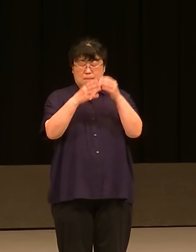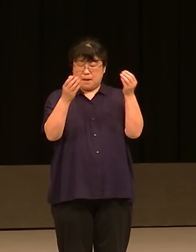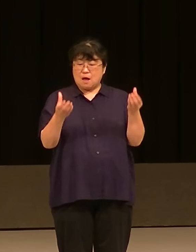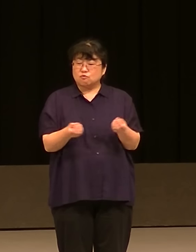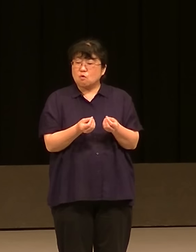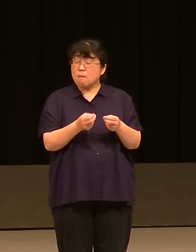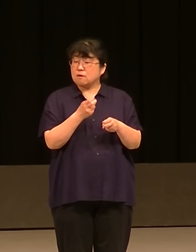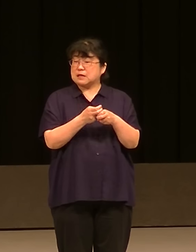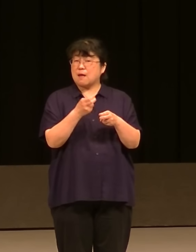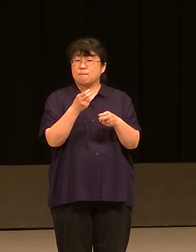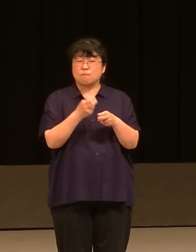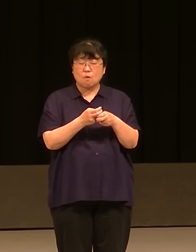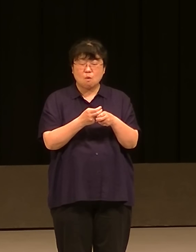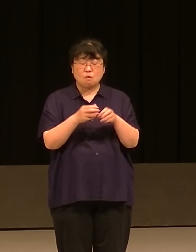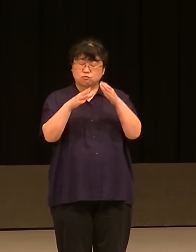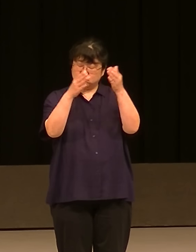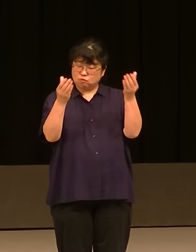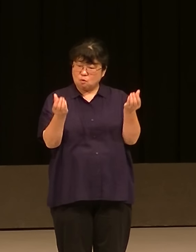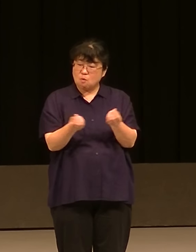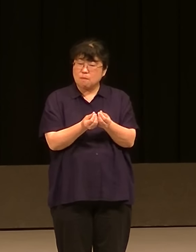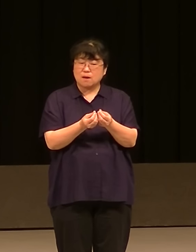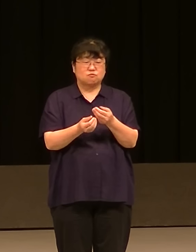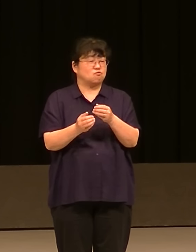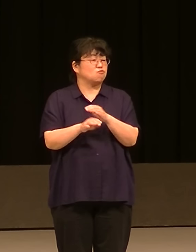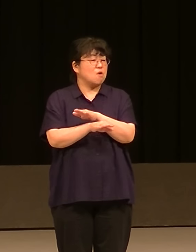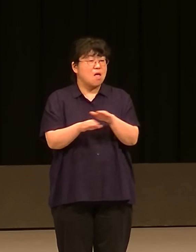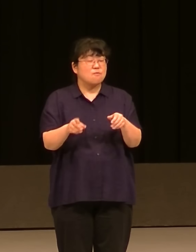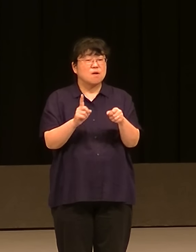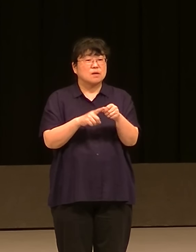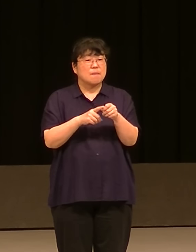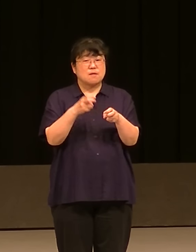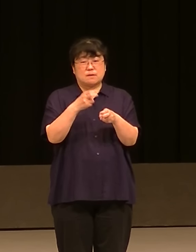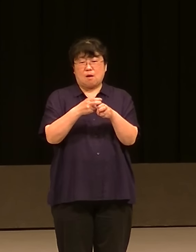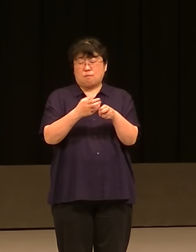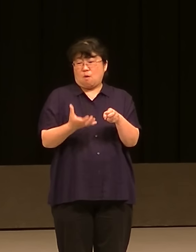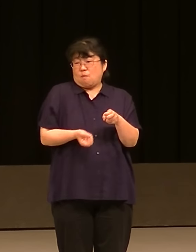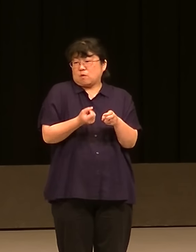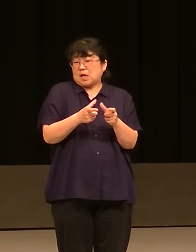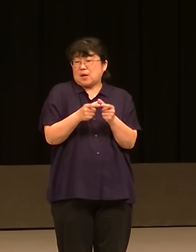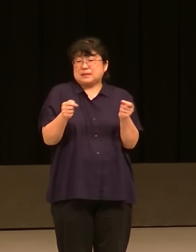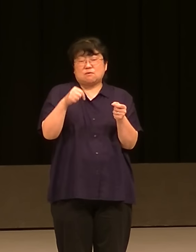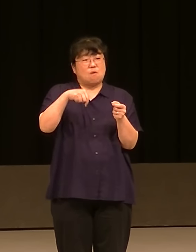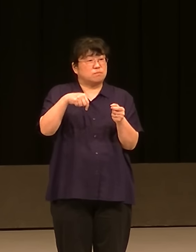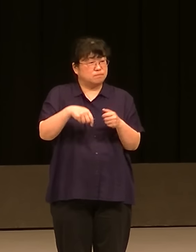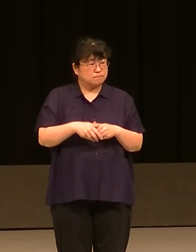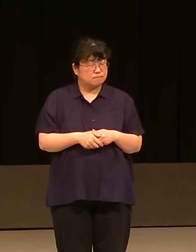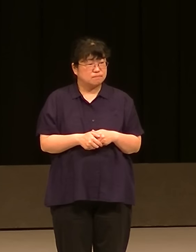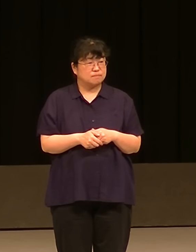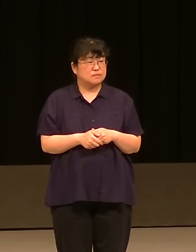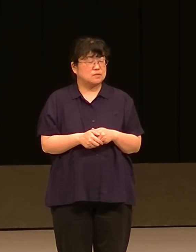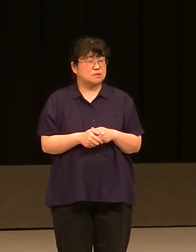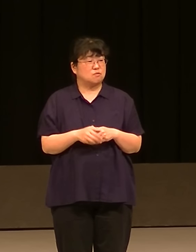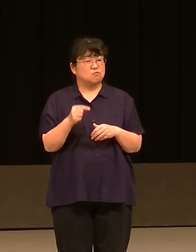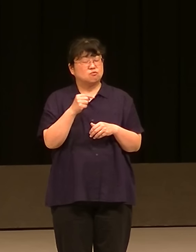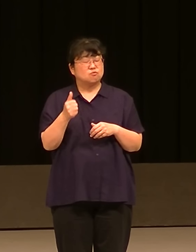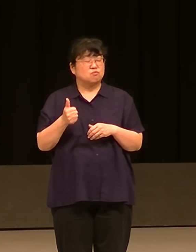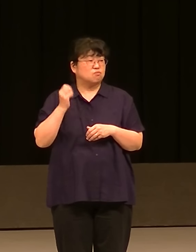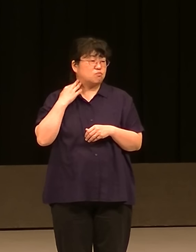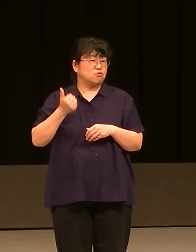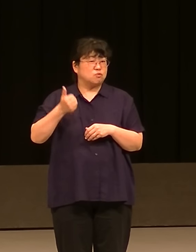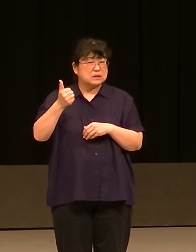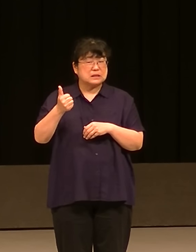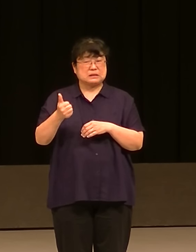法、グローバル平和のための憲法、を持っている日本にはですね、このプーチン氏を叱り